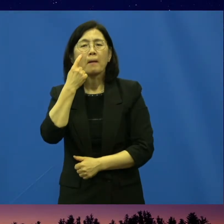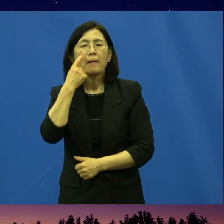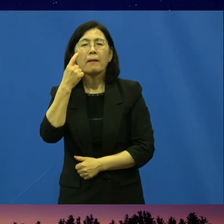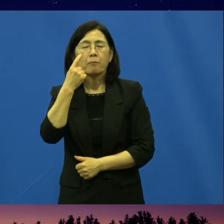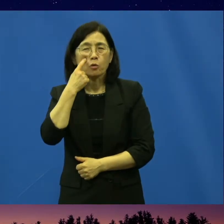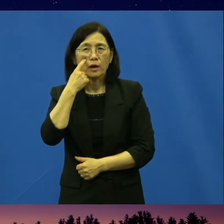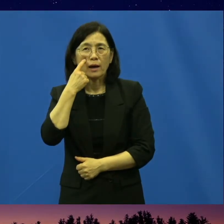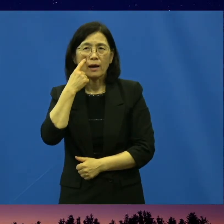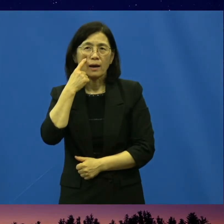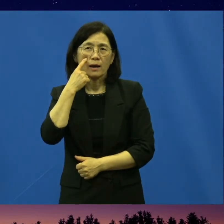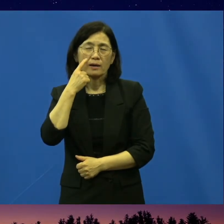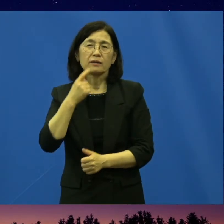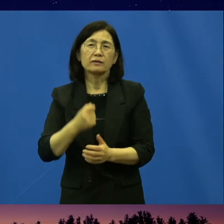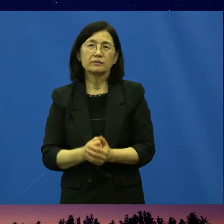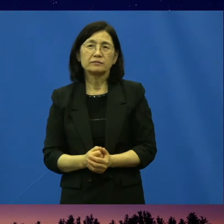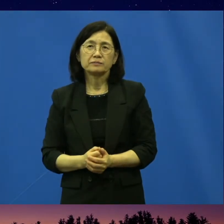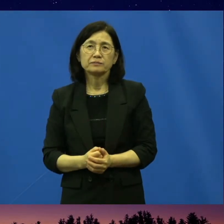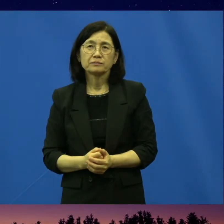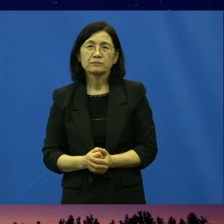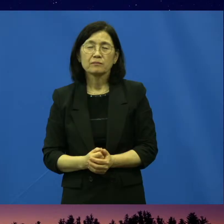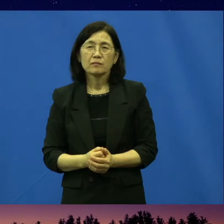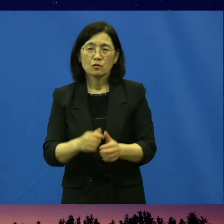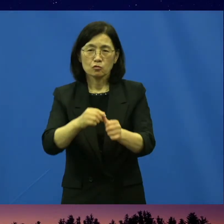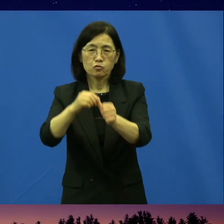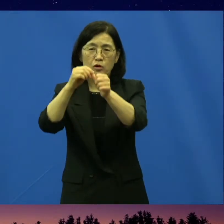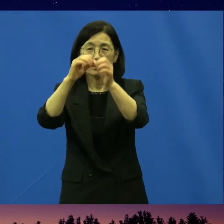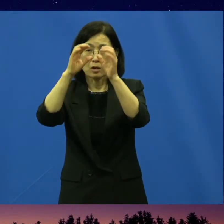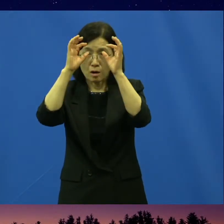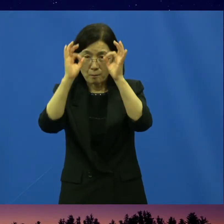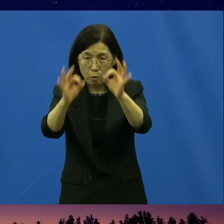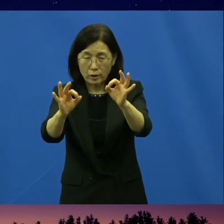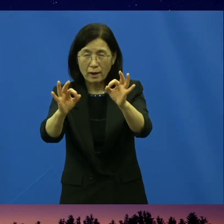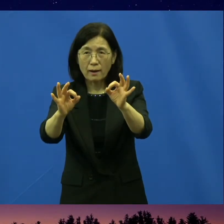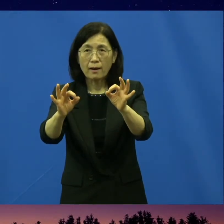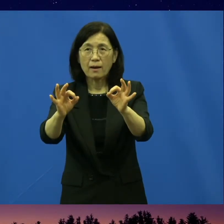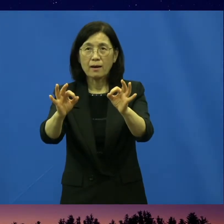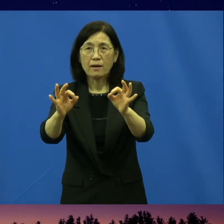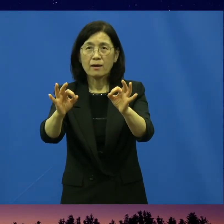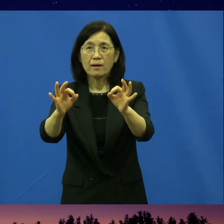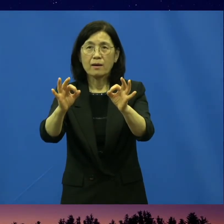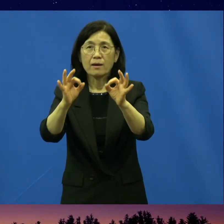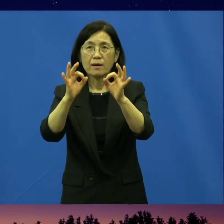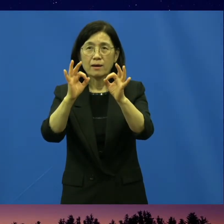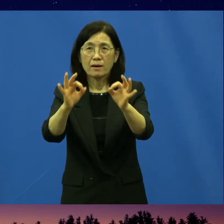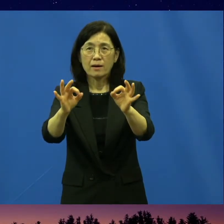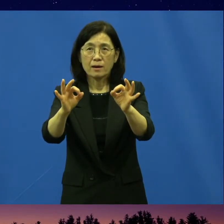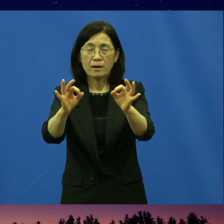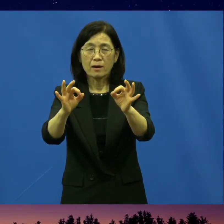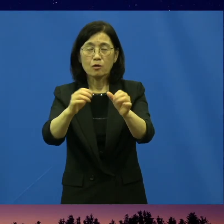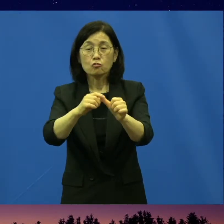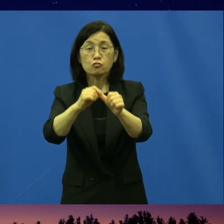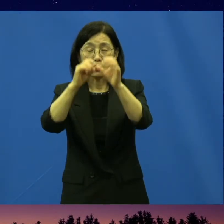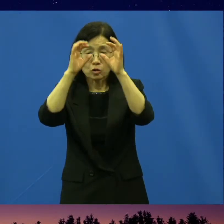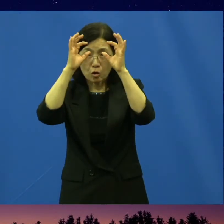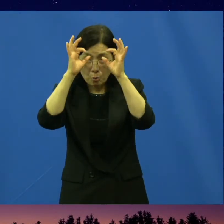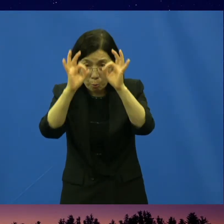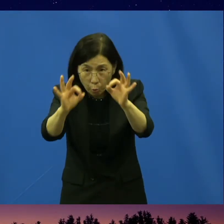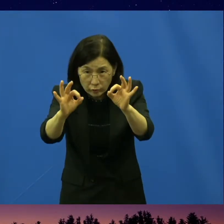보라라고 할 때 이 보다는 이 말 안에 뭐가 있느냐면 즐기다라는 뜻이